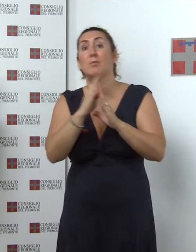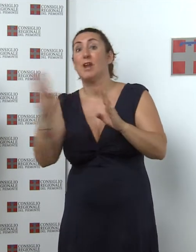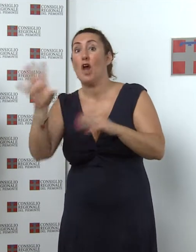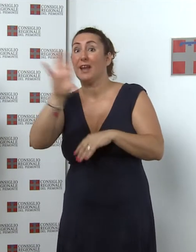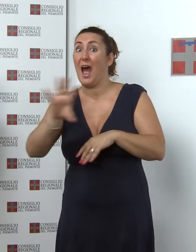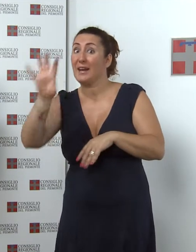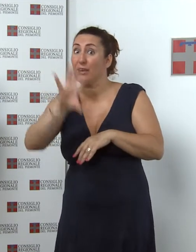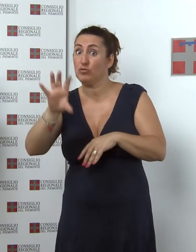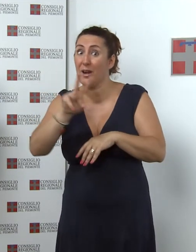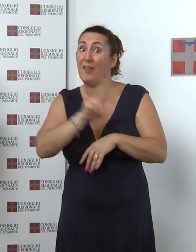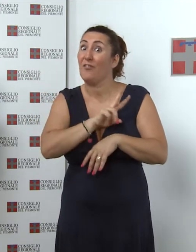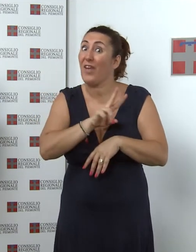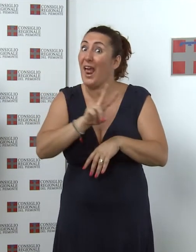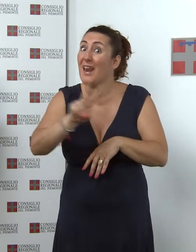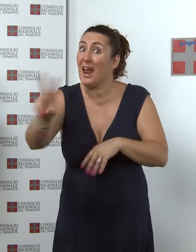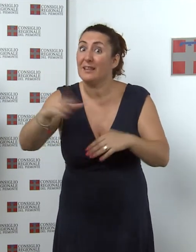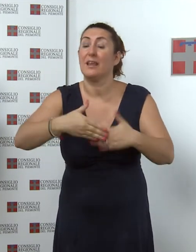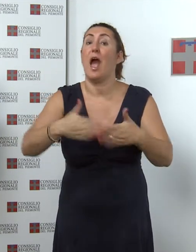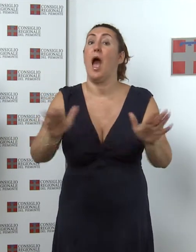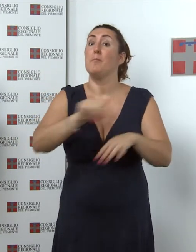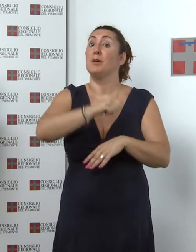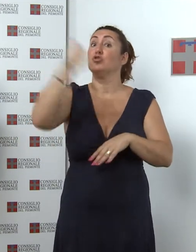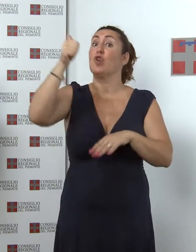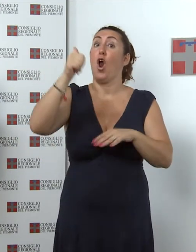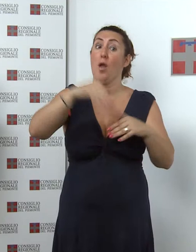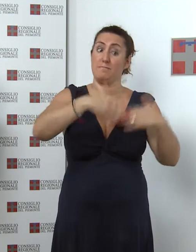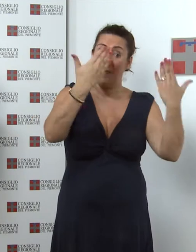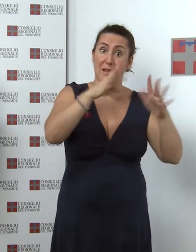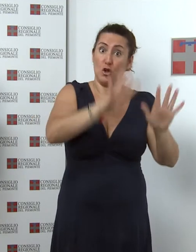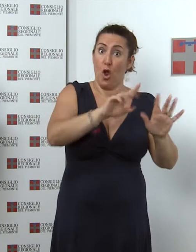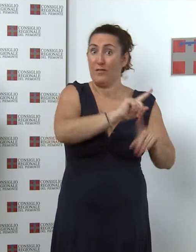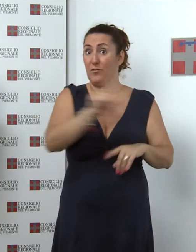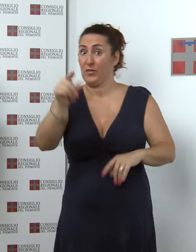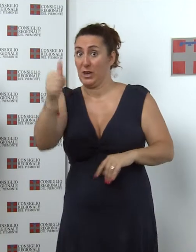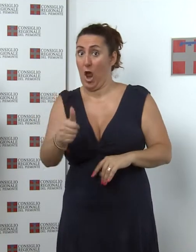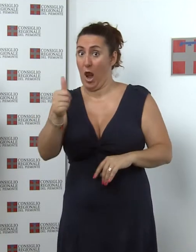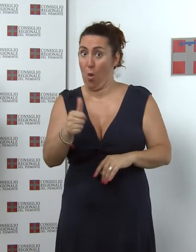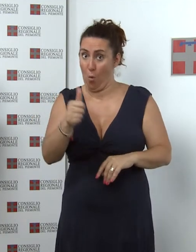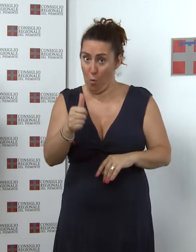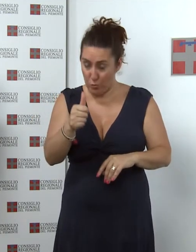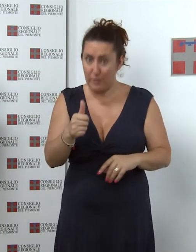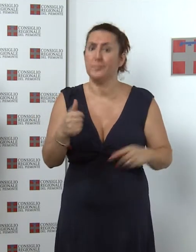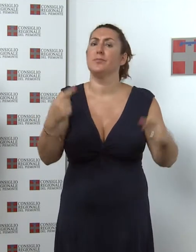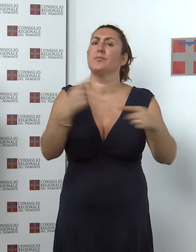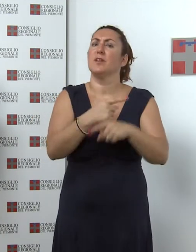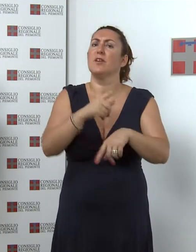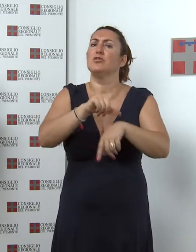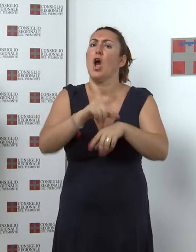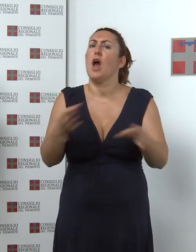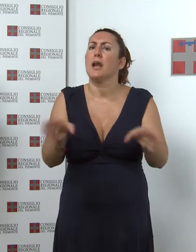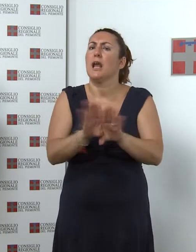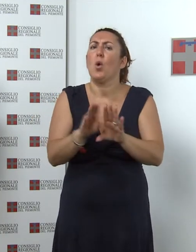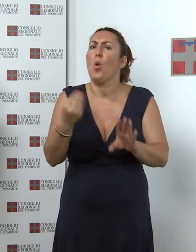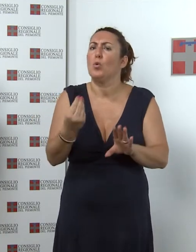venerdì, saranno aperti solo al mattino dalle 9 alle 13. Resteranno invece chiusi, come tutte le strutture del Consiglio regionale, da